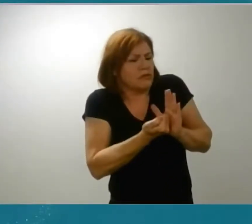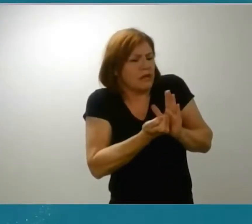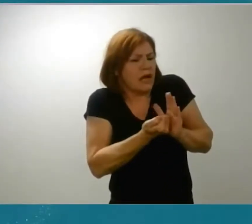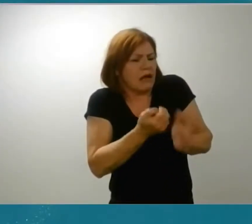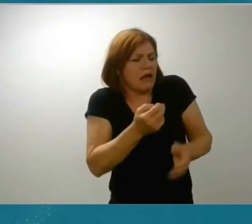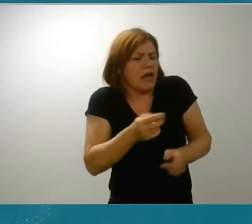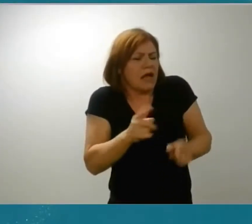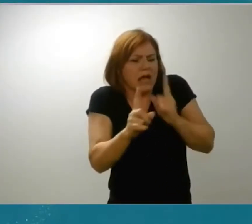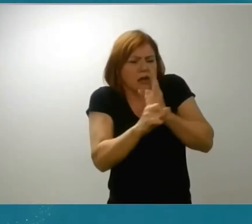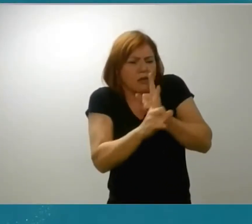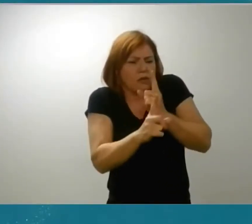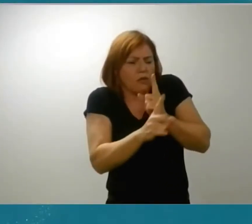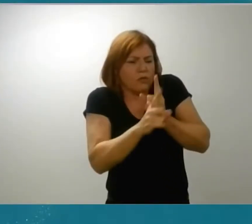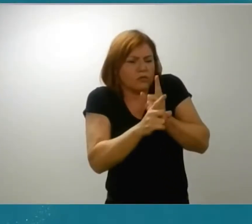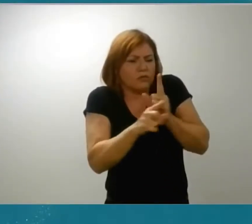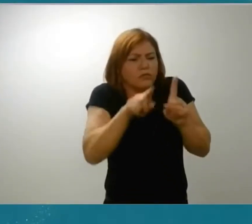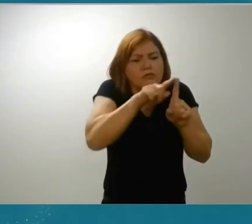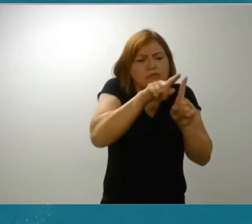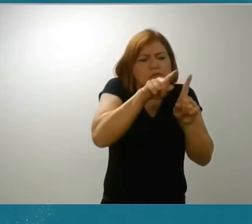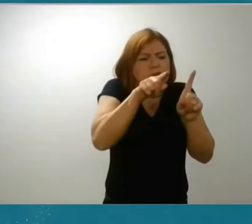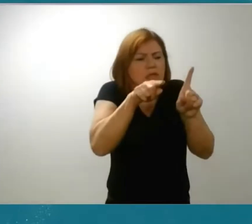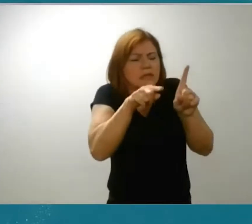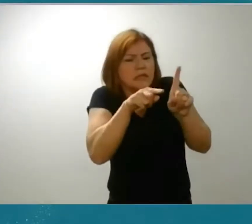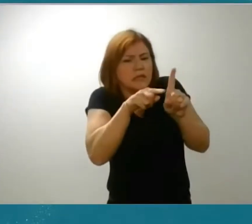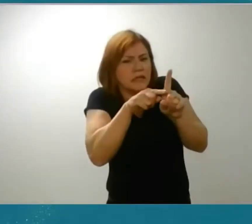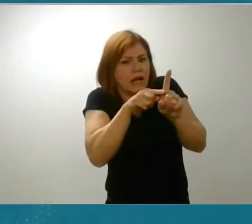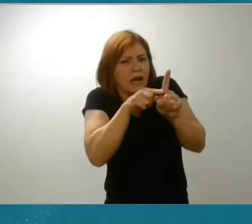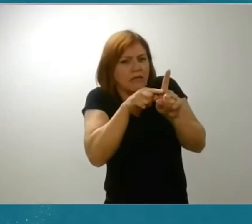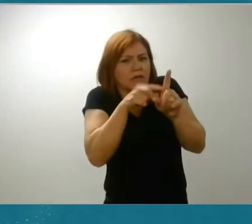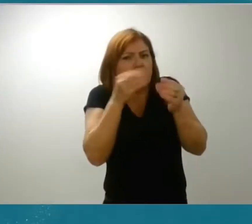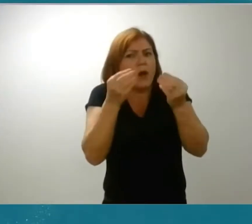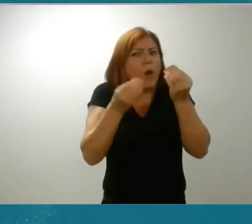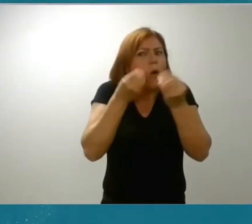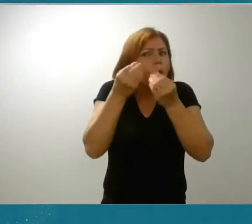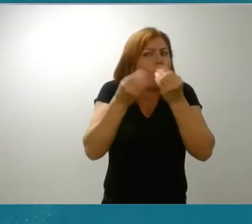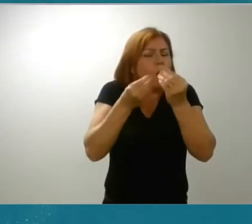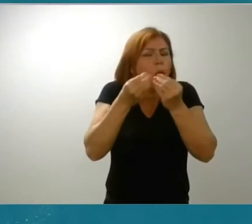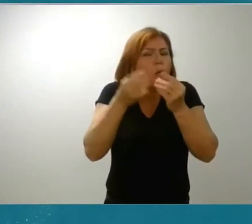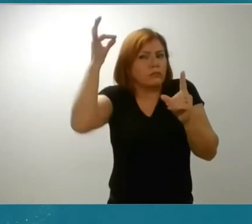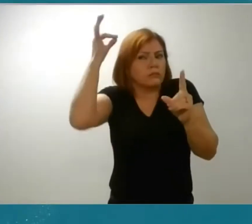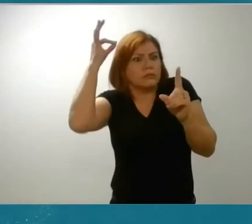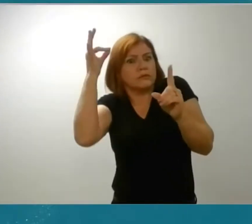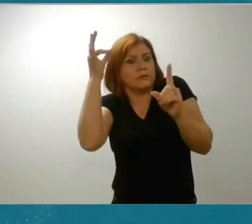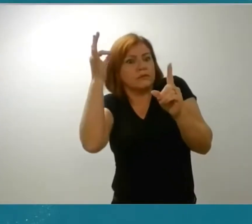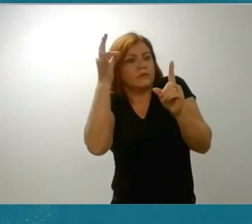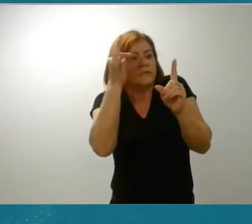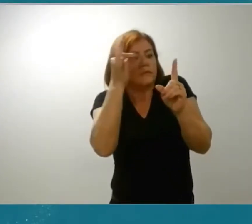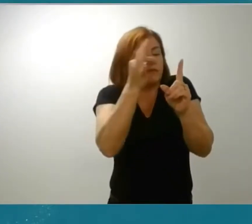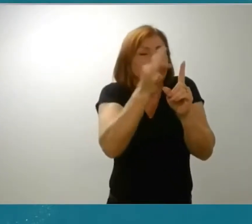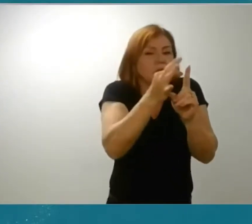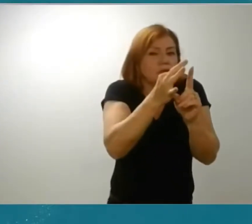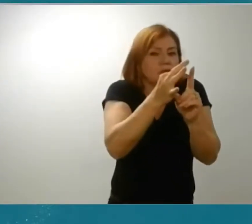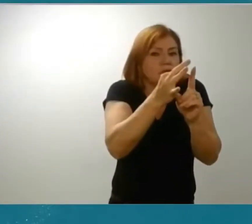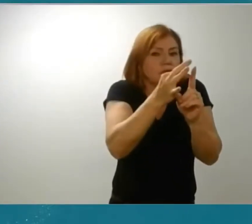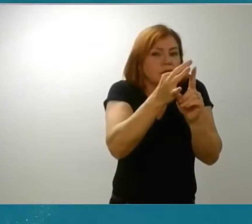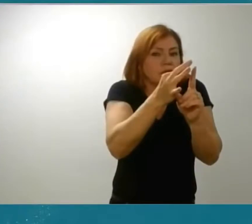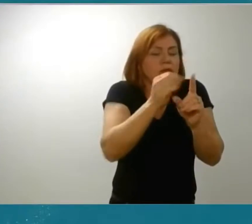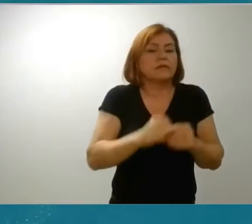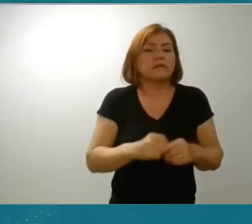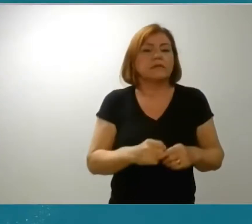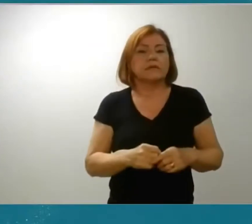A Maria, a mulher, a virgem, achou-se grávida pelo